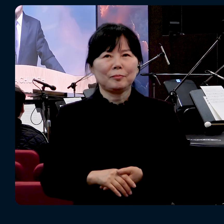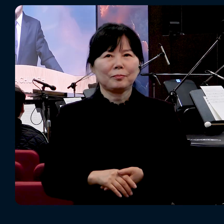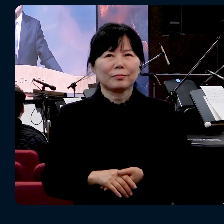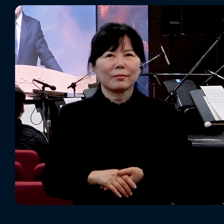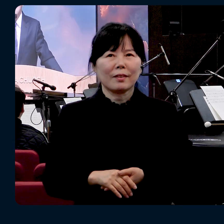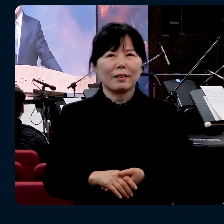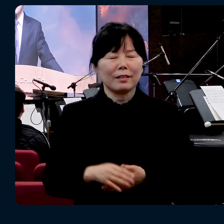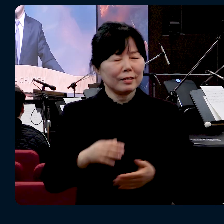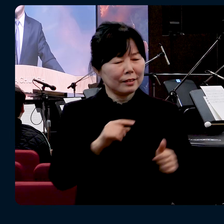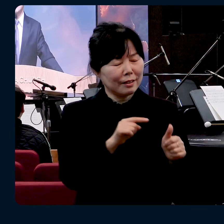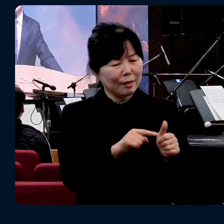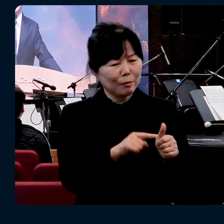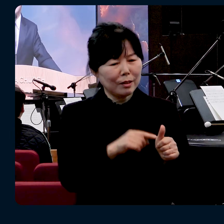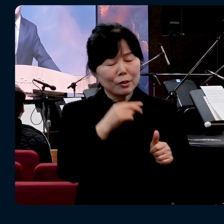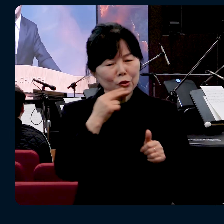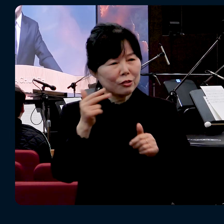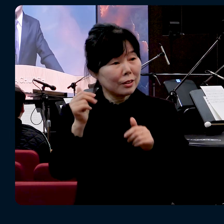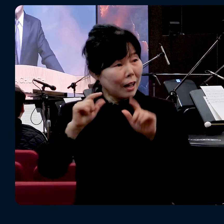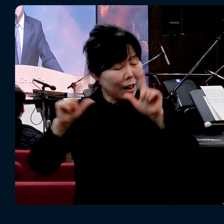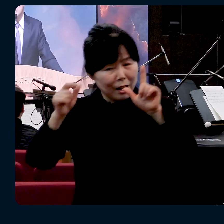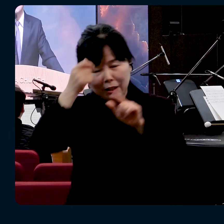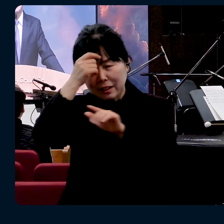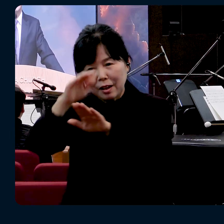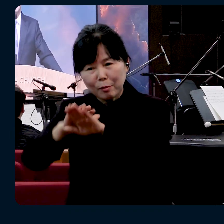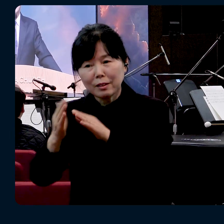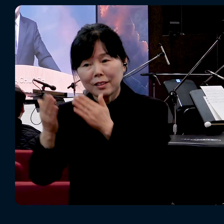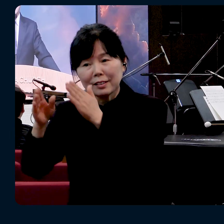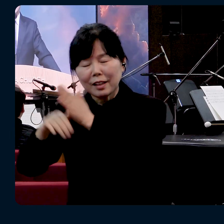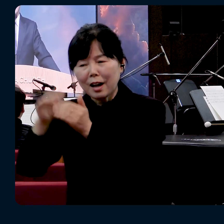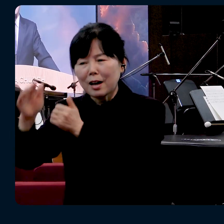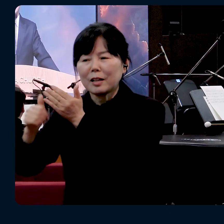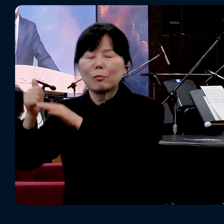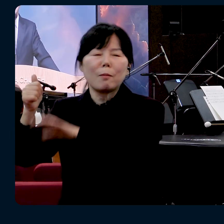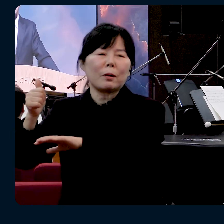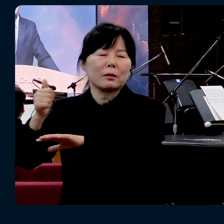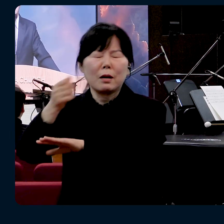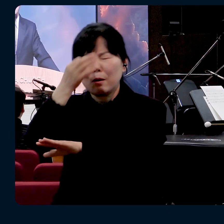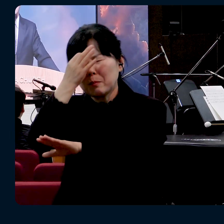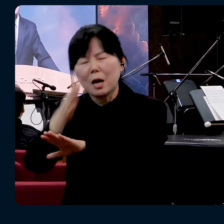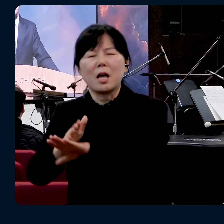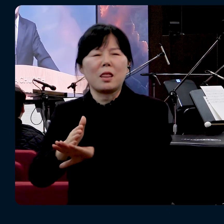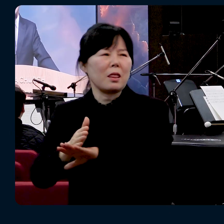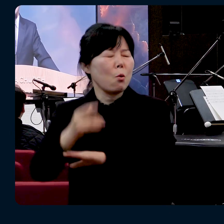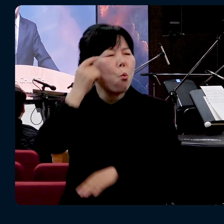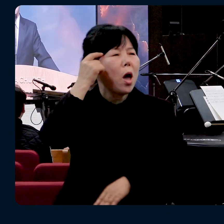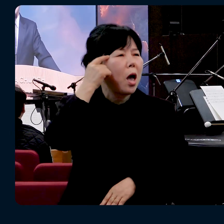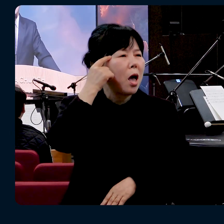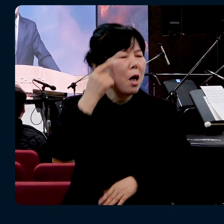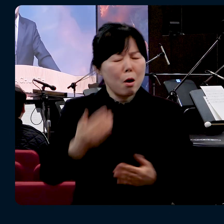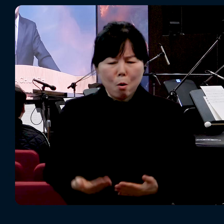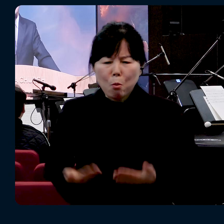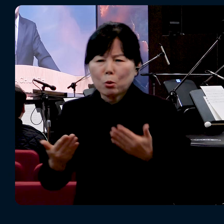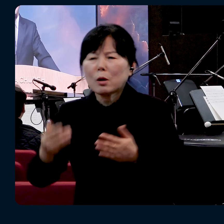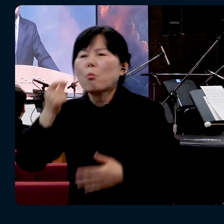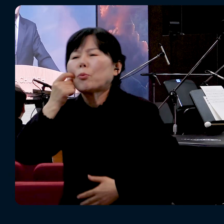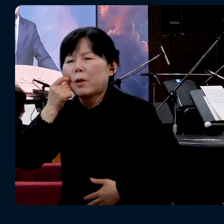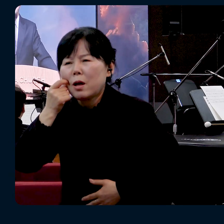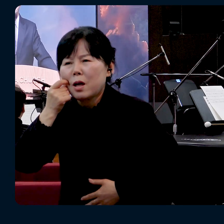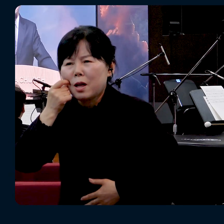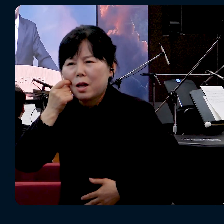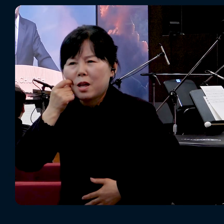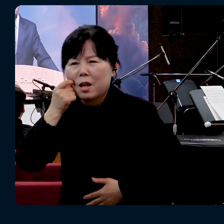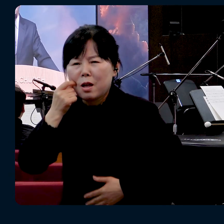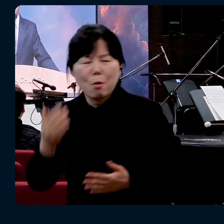그렇게. 그래서 자기는 주일마다 교회 갈 때마다 하나님 앞에 너무 죄송한 마음, 제가 주일밖에 못 오니까 봉사도